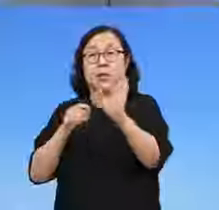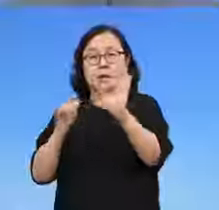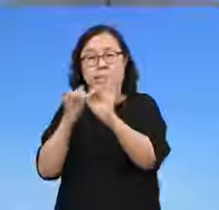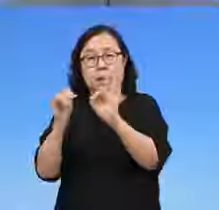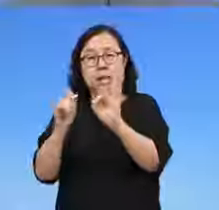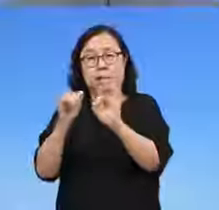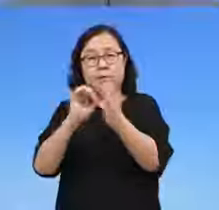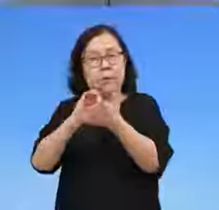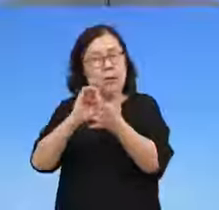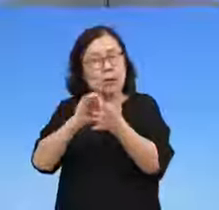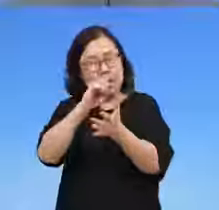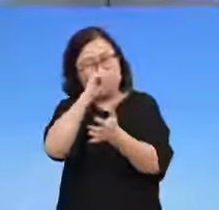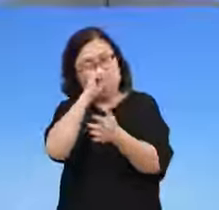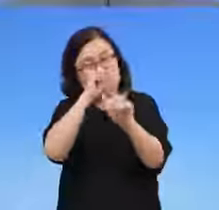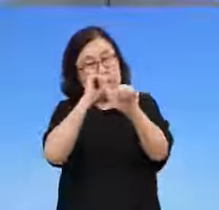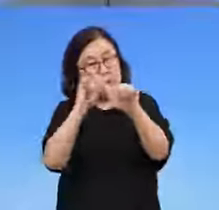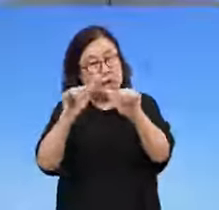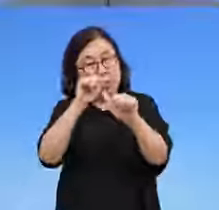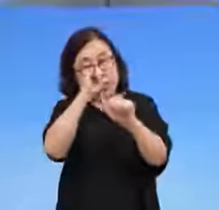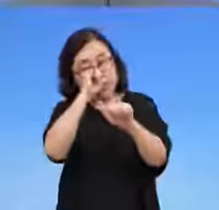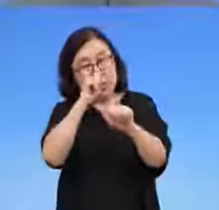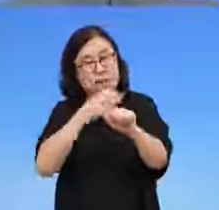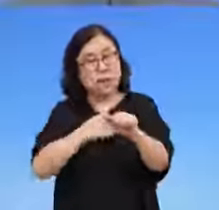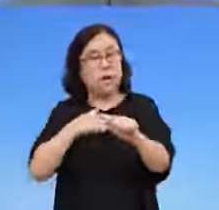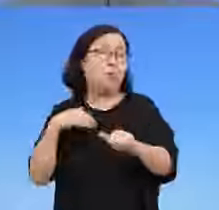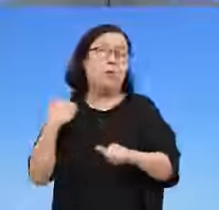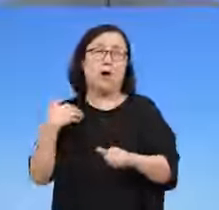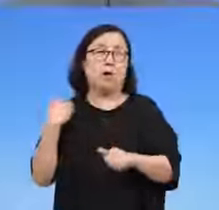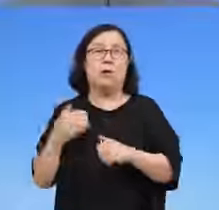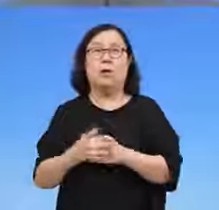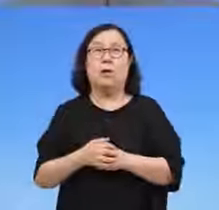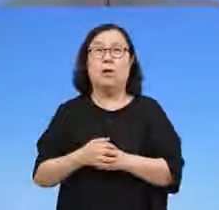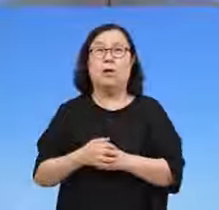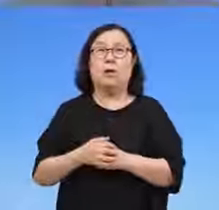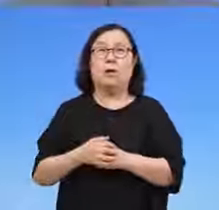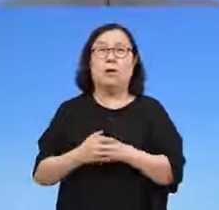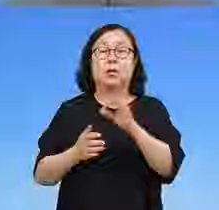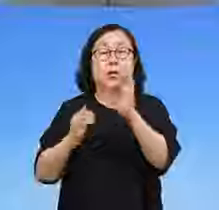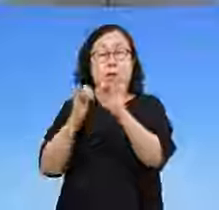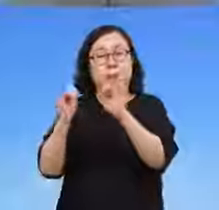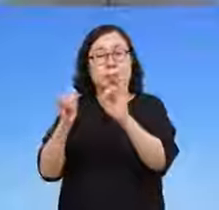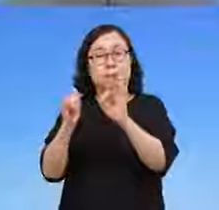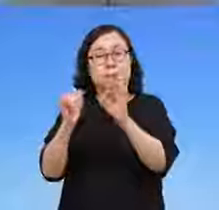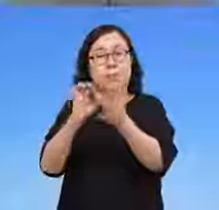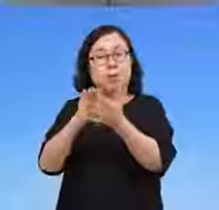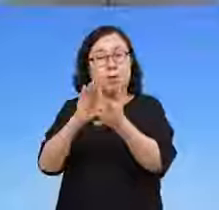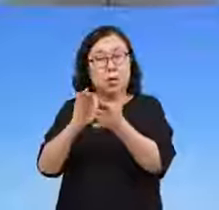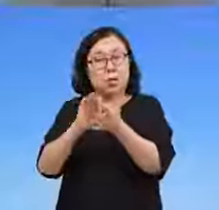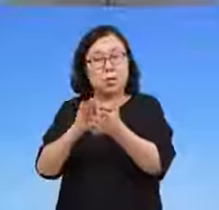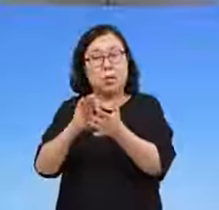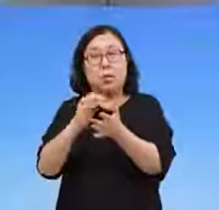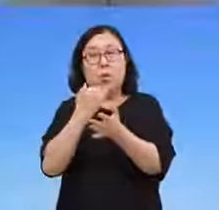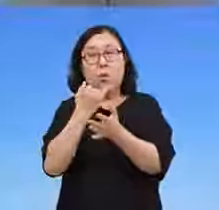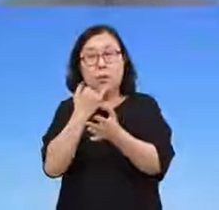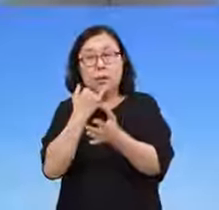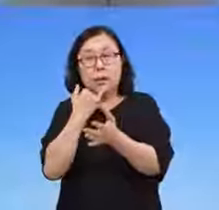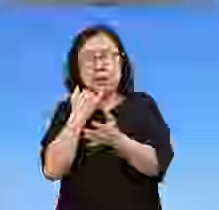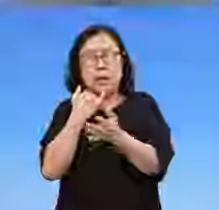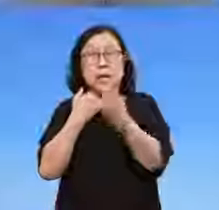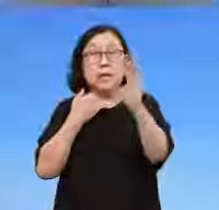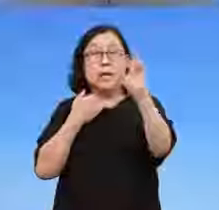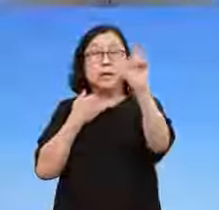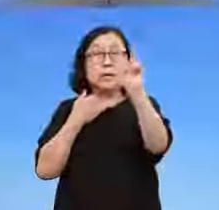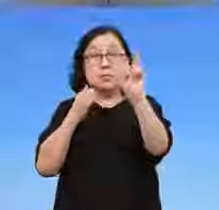제가 뭐 이거 10명을 쓰는 게 좋을지 뭐 5명을 쓰는 게 좋을지 제가 어떻게 아느냐고요. 그래서 제가 10명만 써도 되는 걸 뭐 20명을